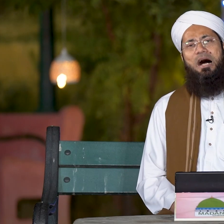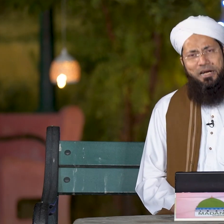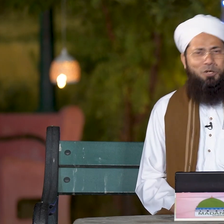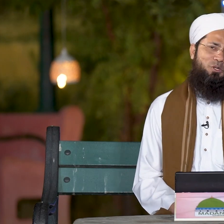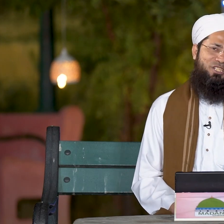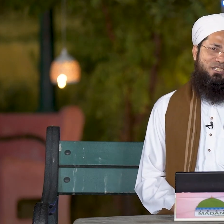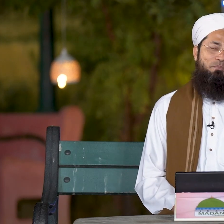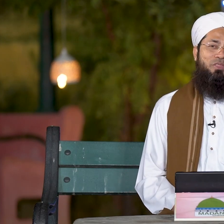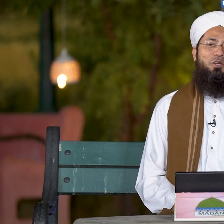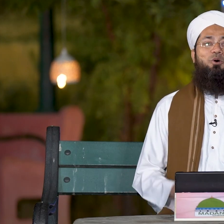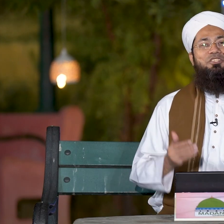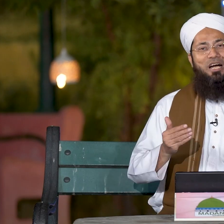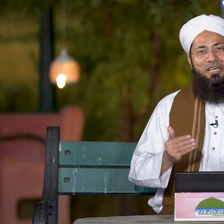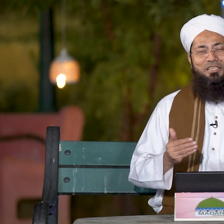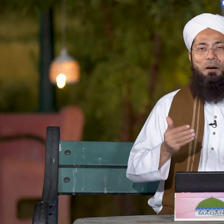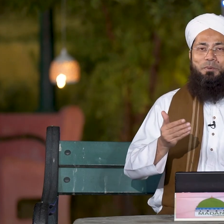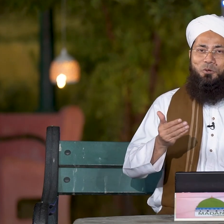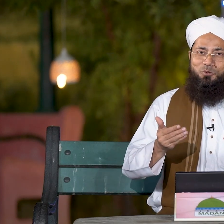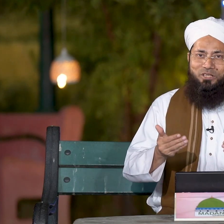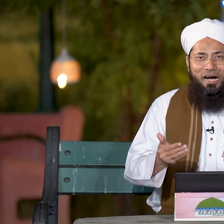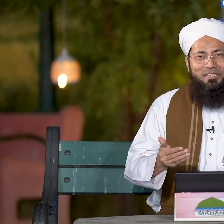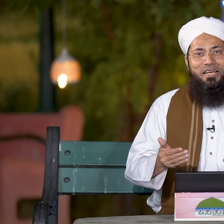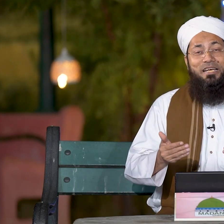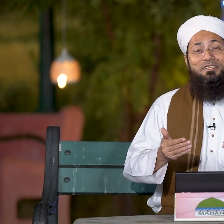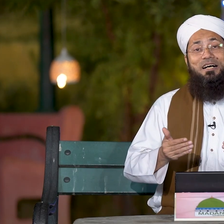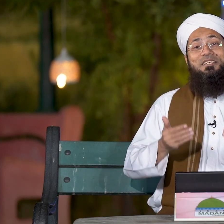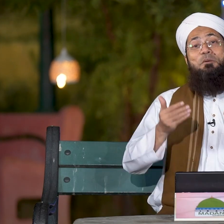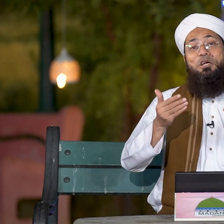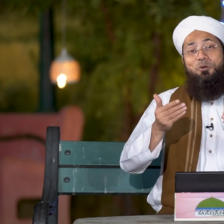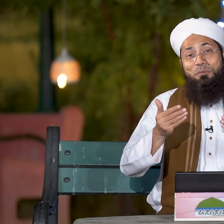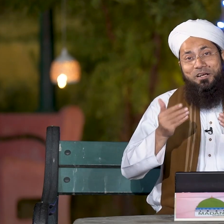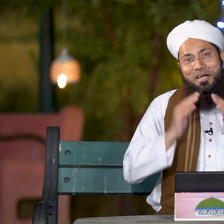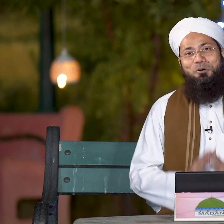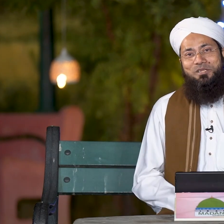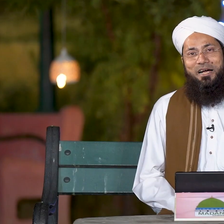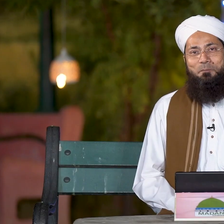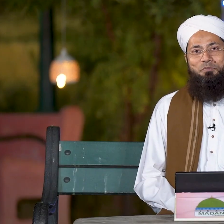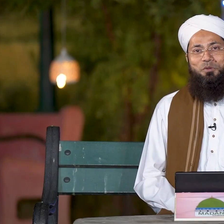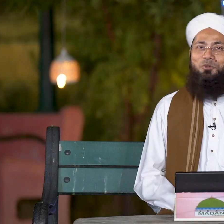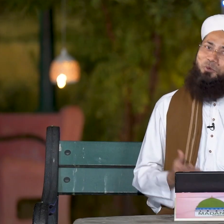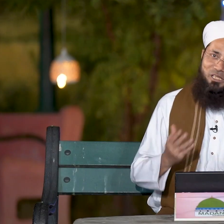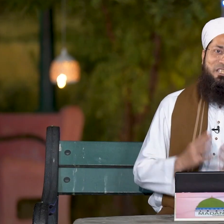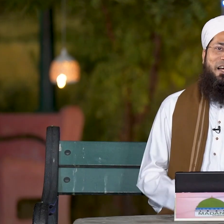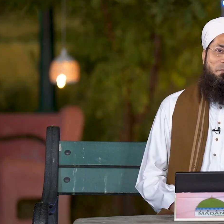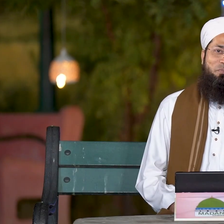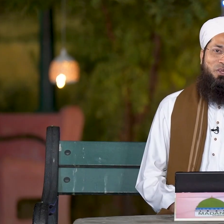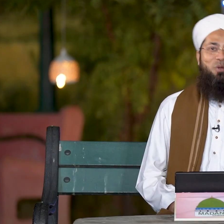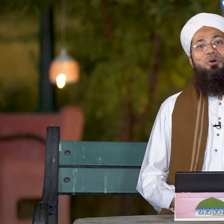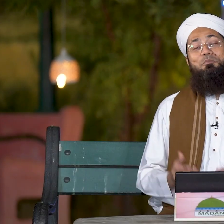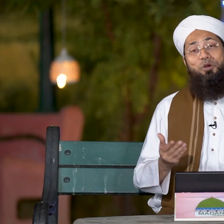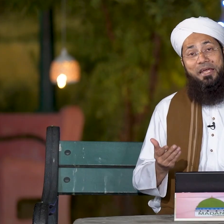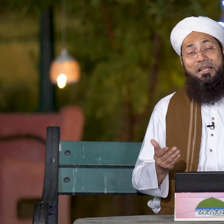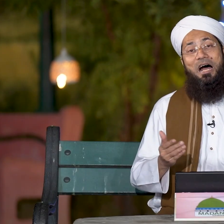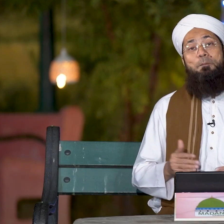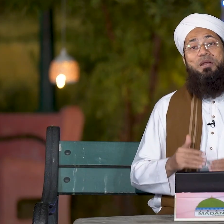کہ اگر کوئی شاگرد اپنے استاد کے لیے تعظیم کے طور پر کھڑا ہوتا ہے تو بہت اچھا ہے،